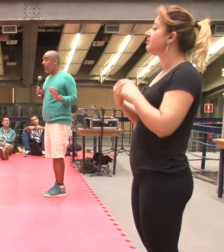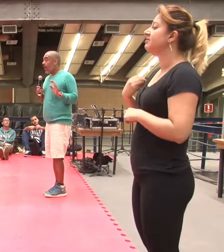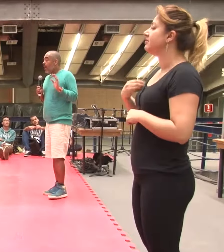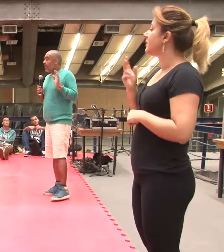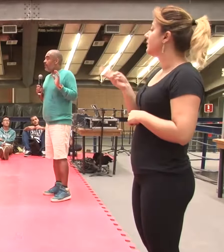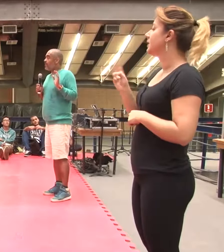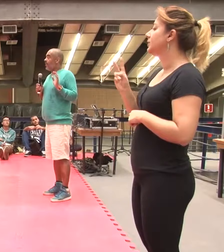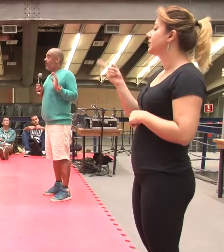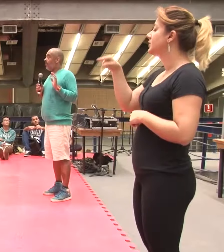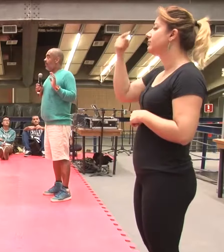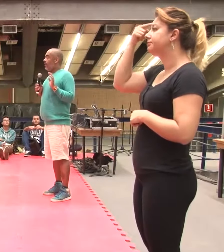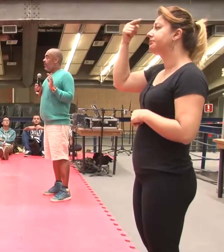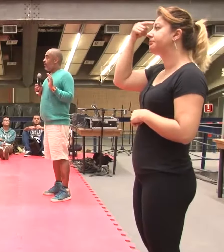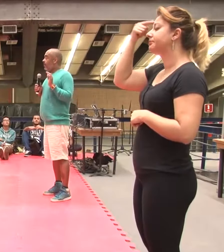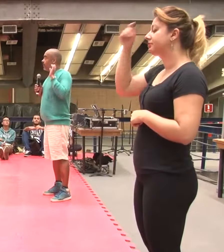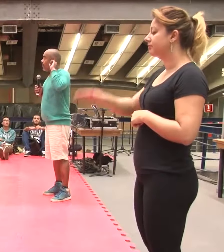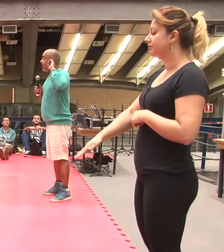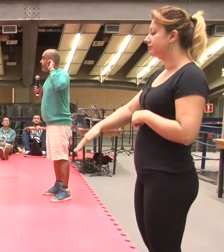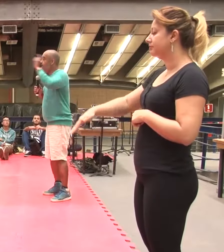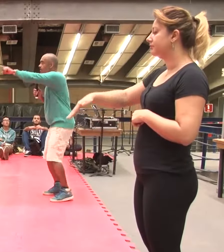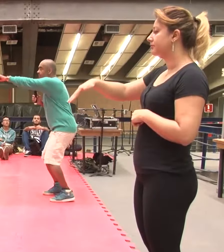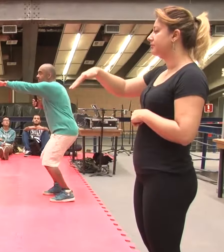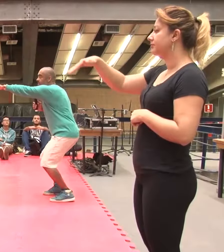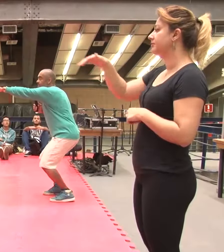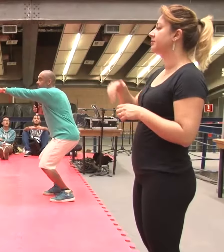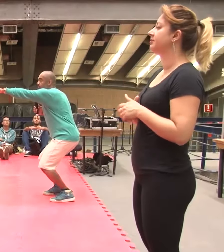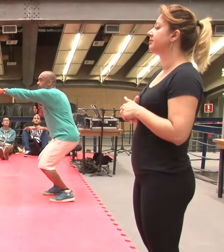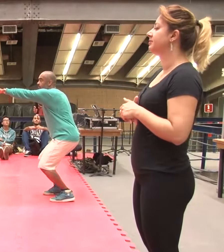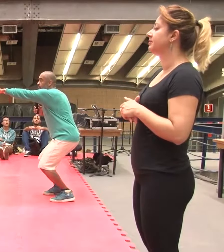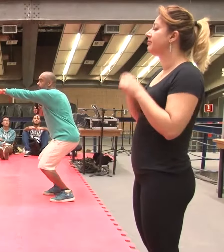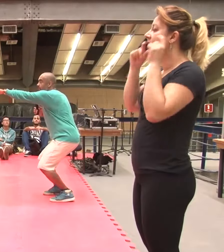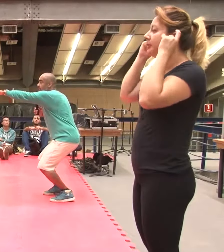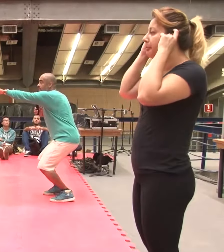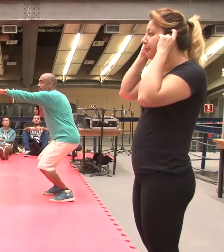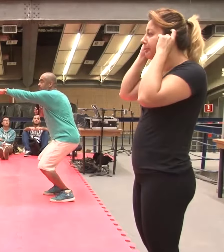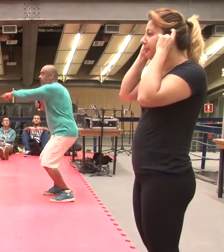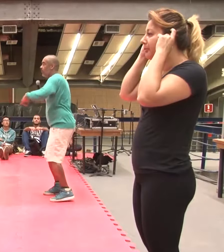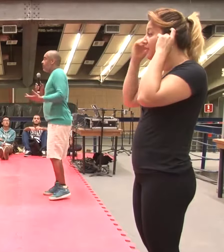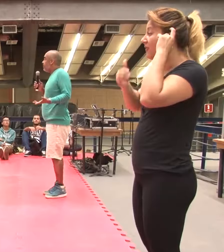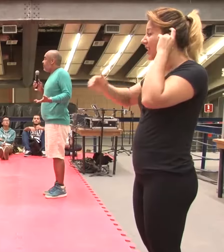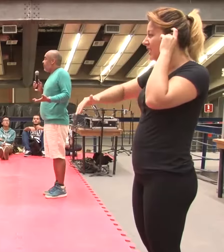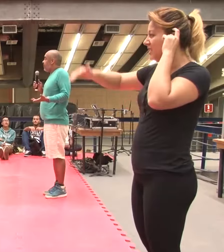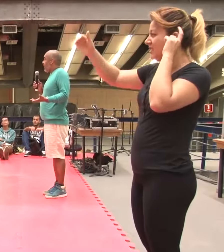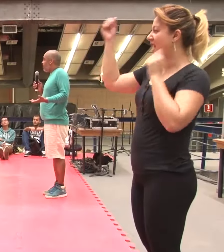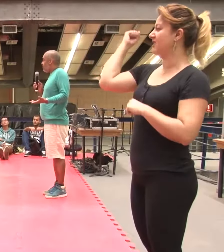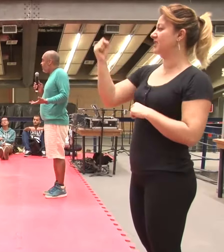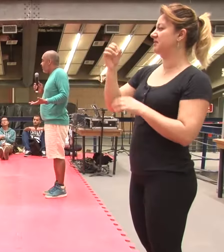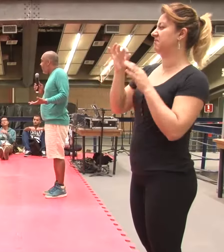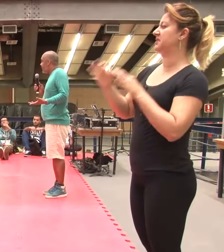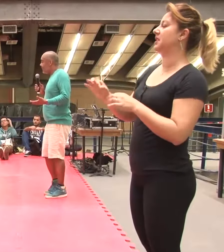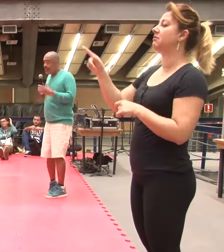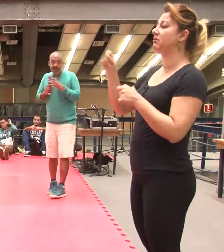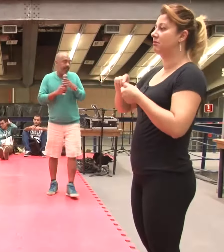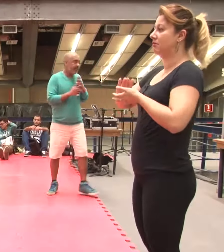porque cresceu de orelha. Ih, vai ser assassino! Assassino! O cara não tinha